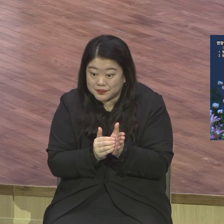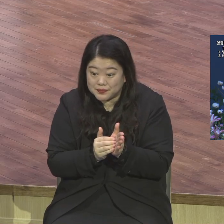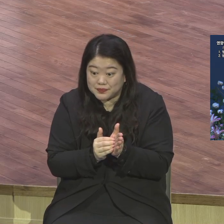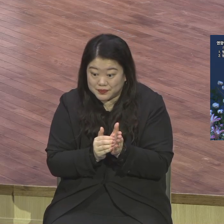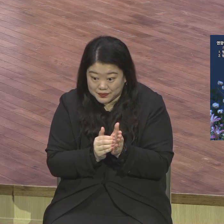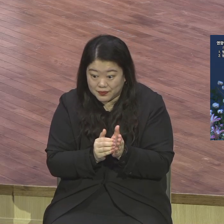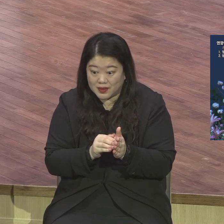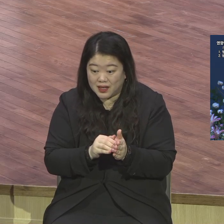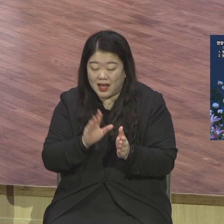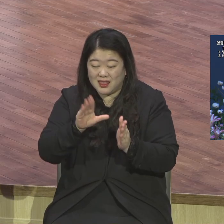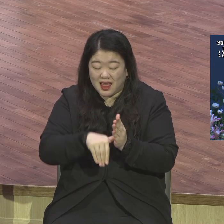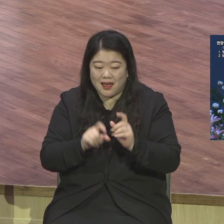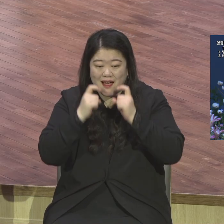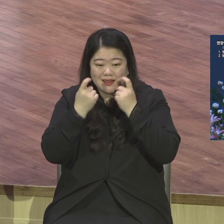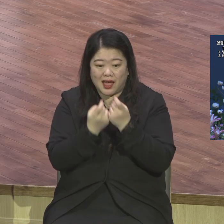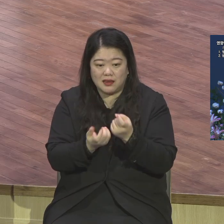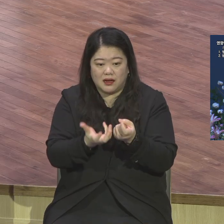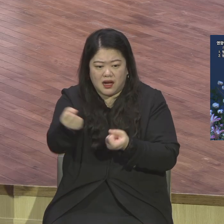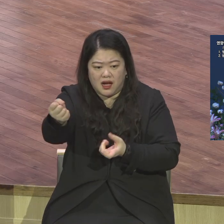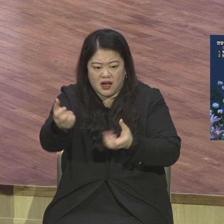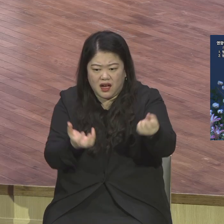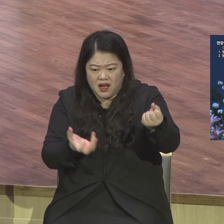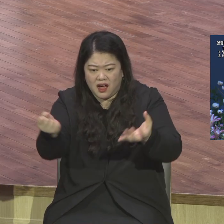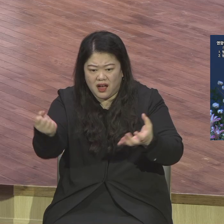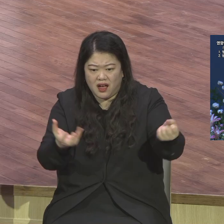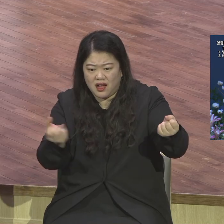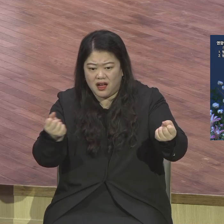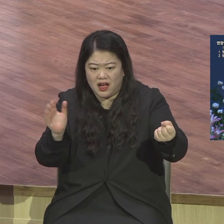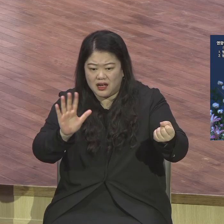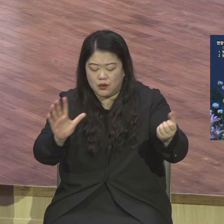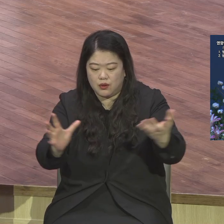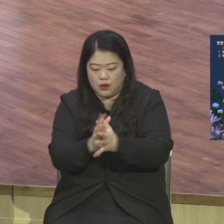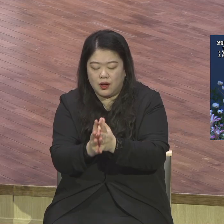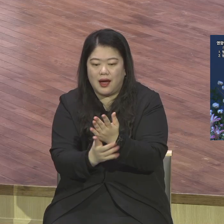핵심도 서로를 뭐요? 살리는 말을.